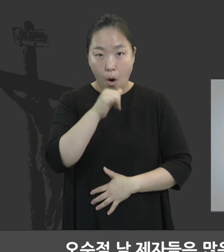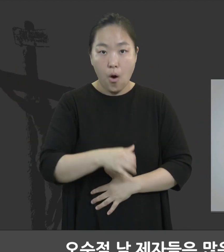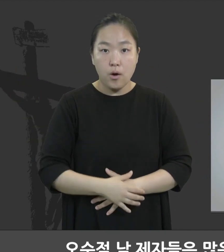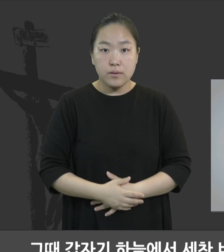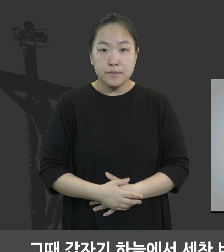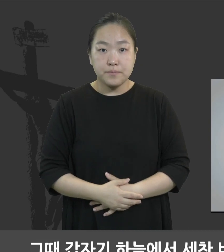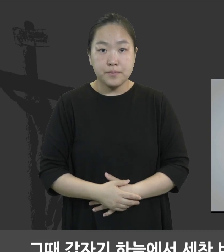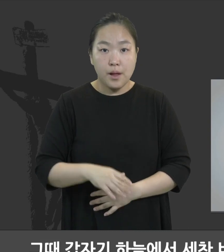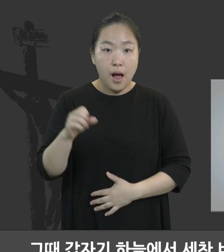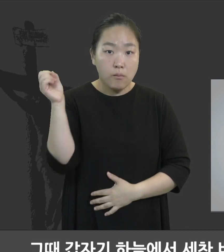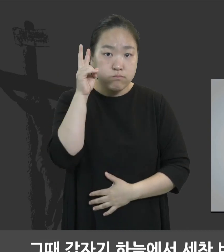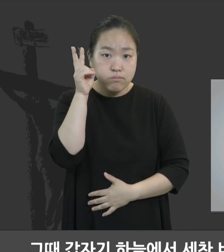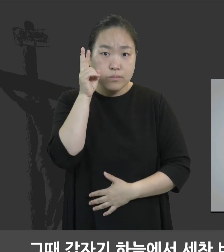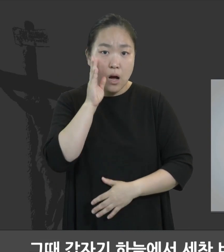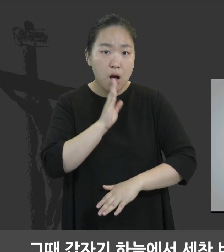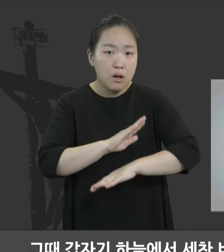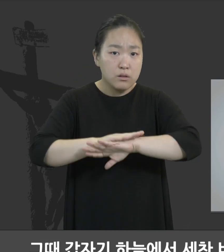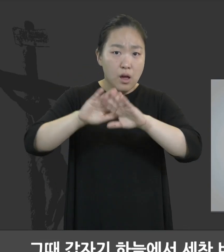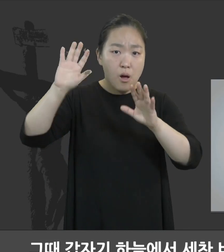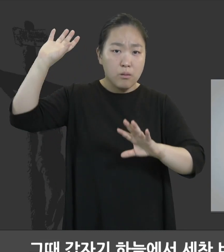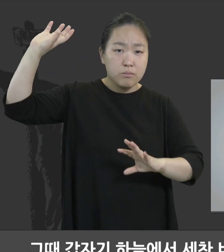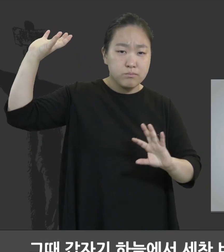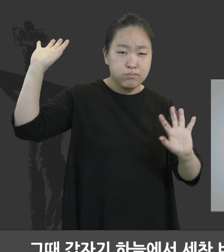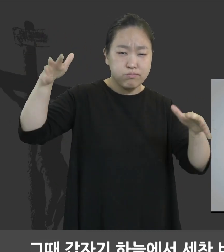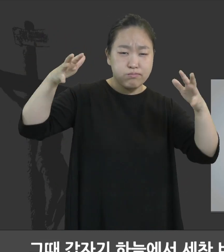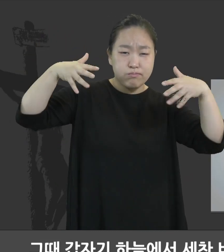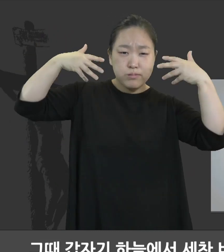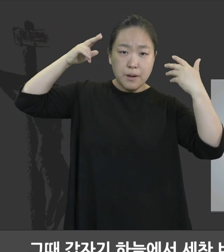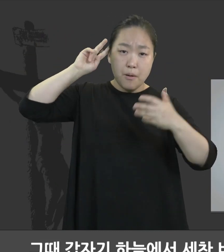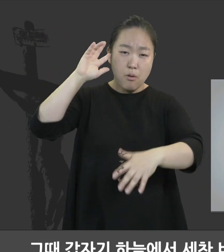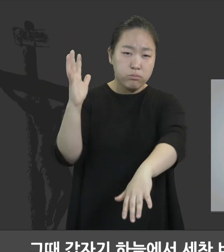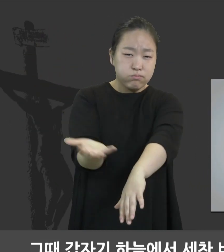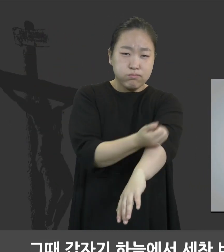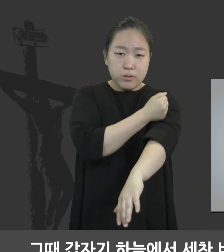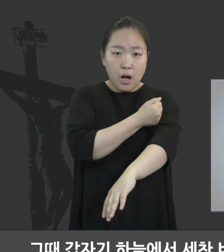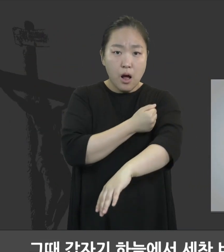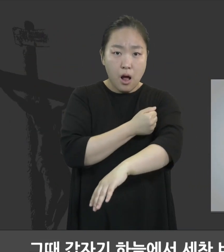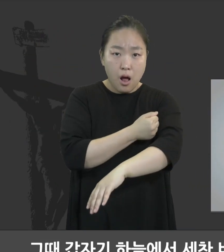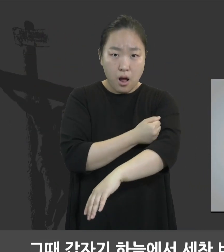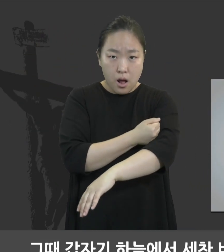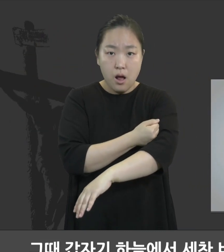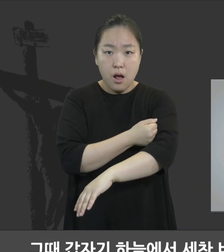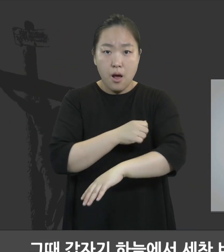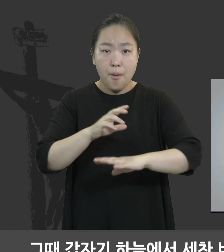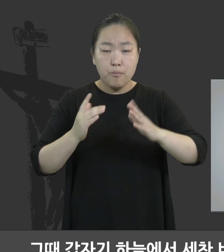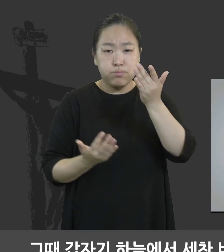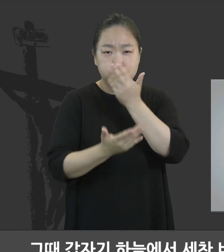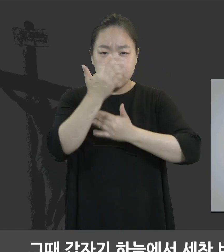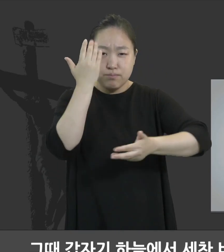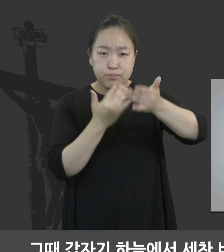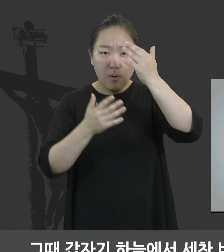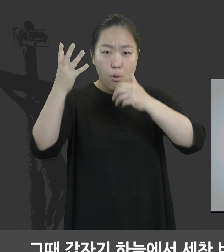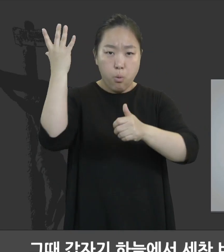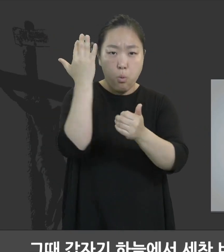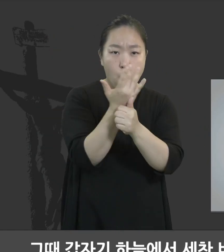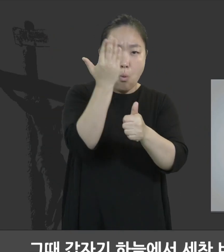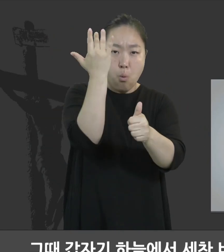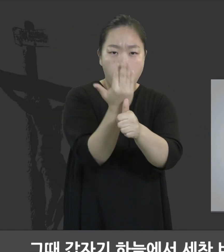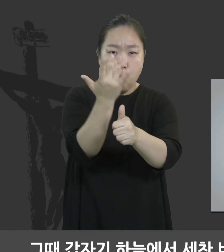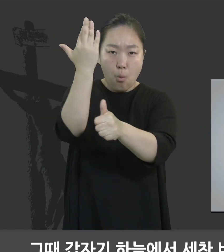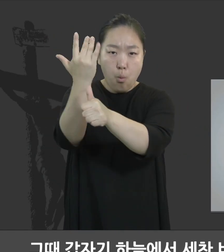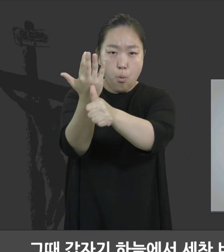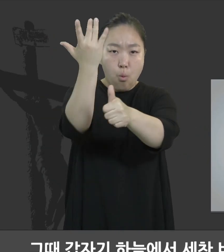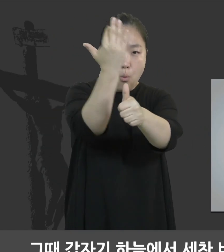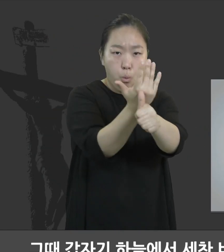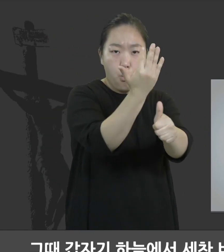있었습니다. 그때 갑자기 하늘에서 세찬 바람 같은 소리가 나고 혀처럼 갈라진 불꽃이